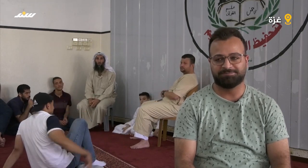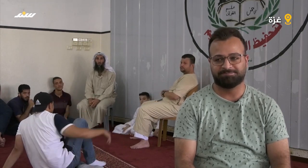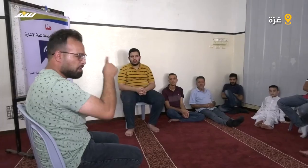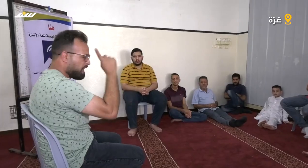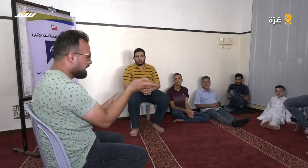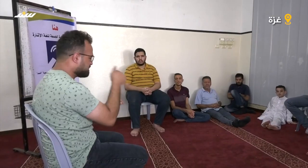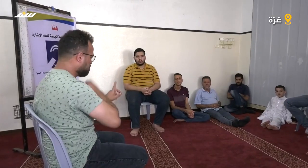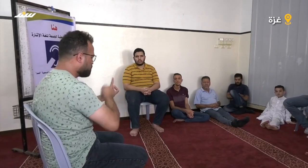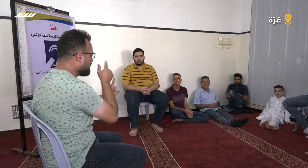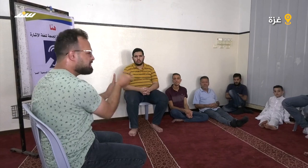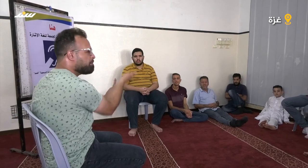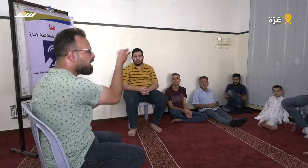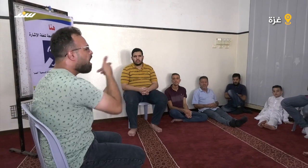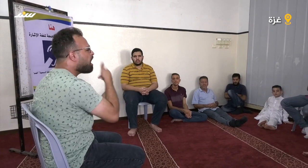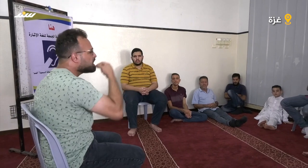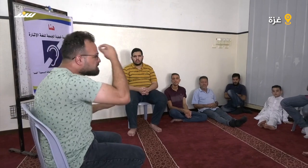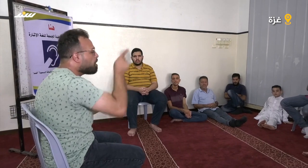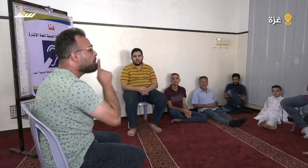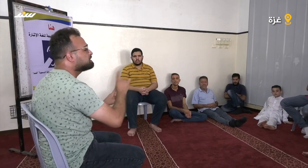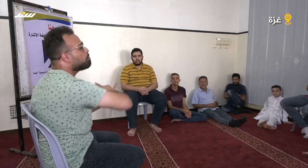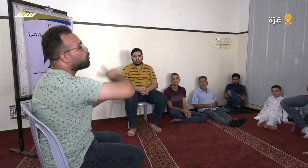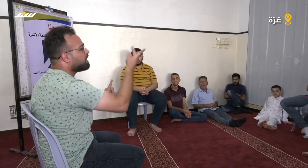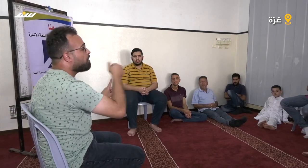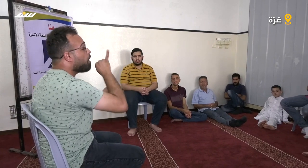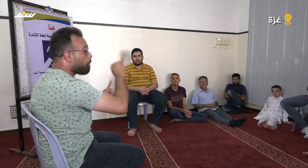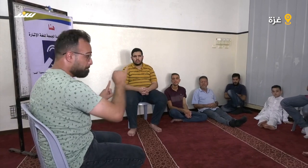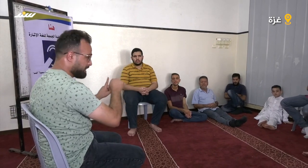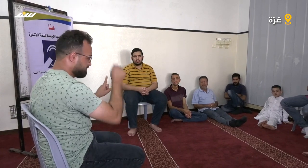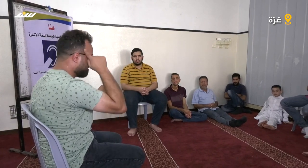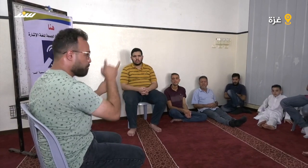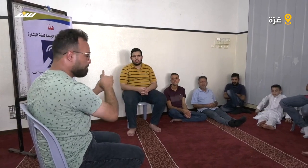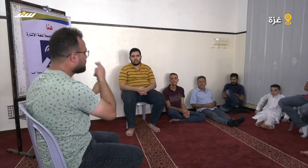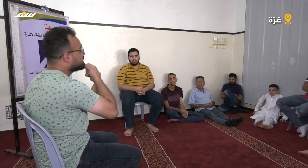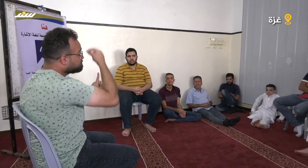لهم. يعني قال سبحانه لعبرك